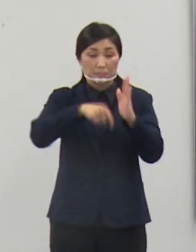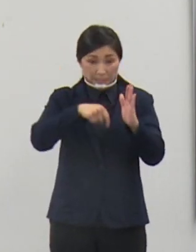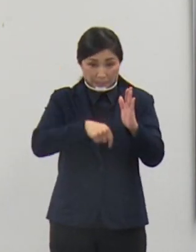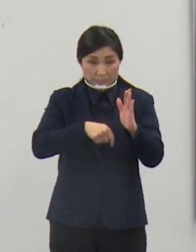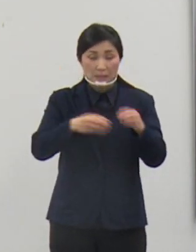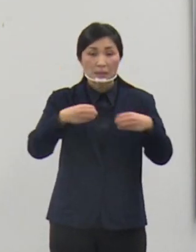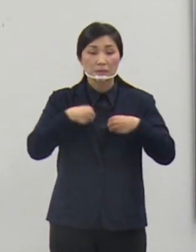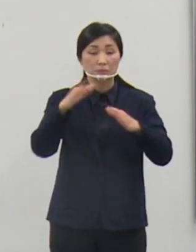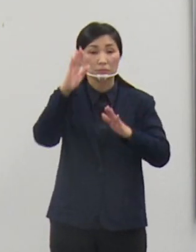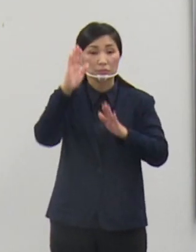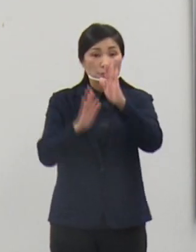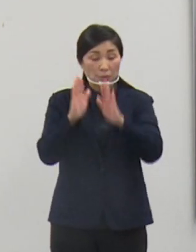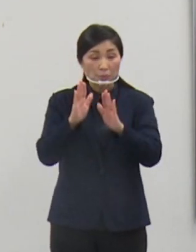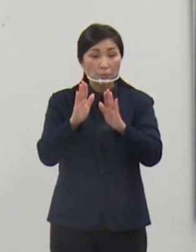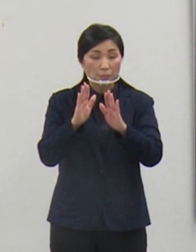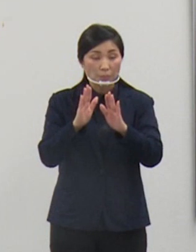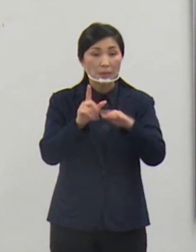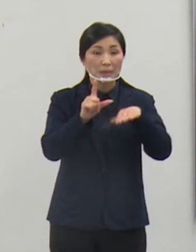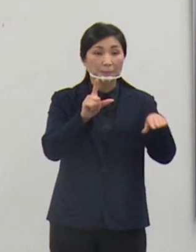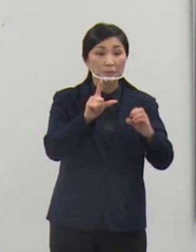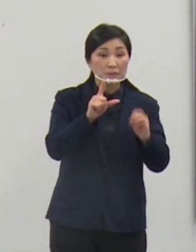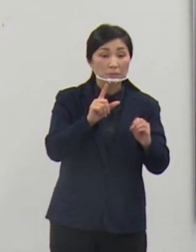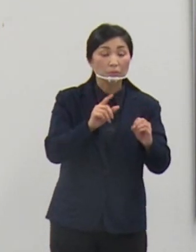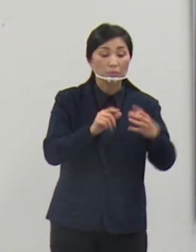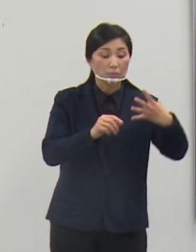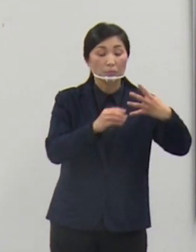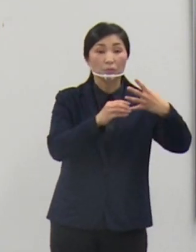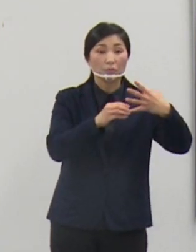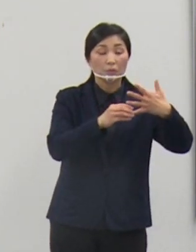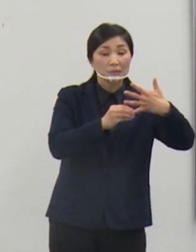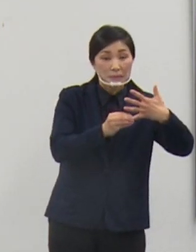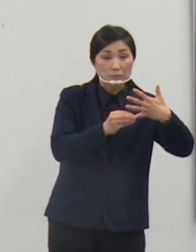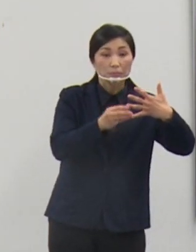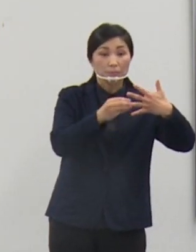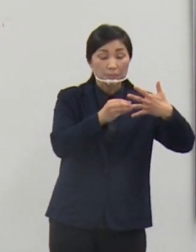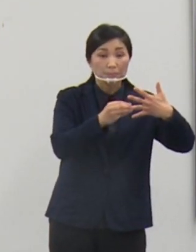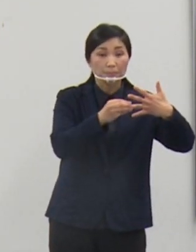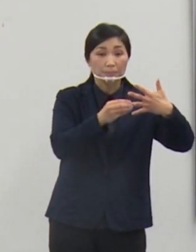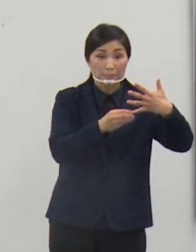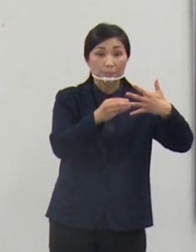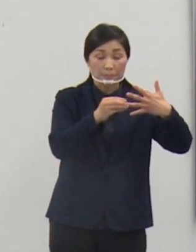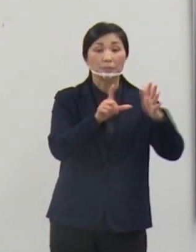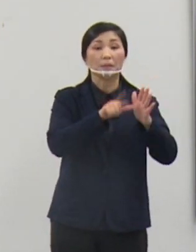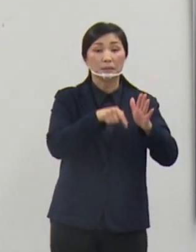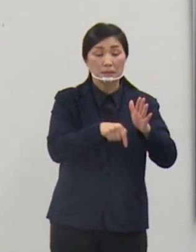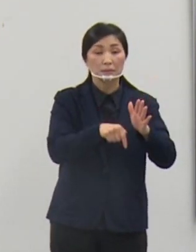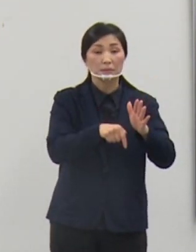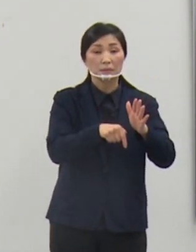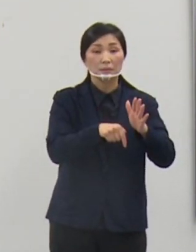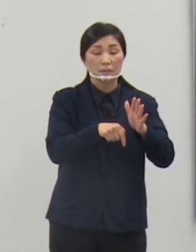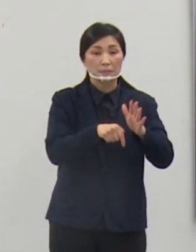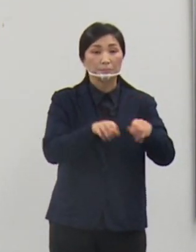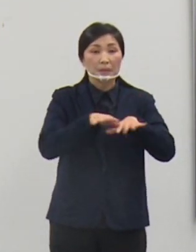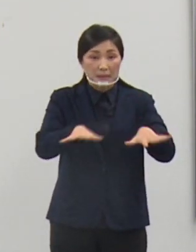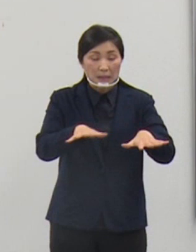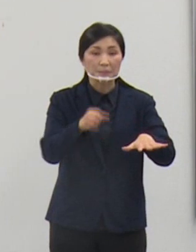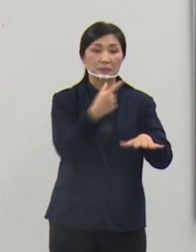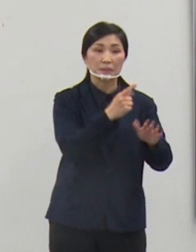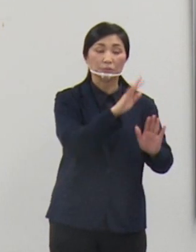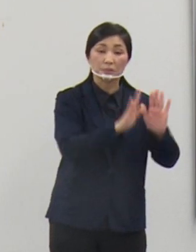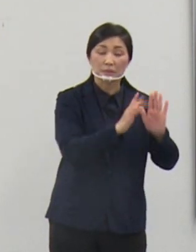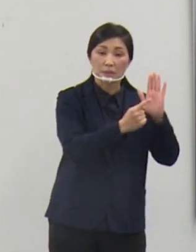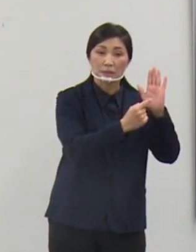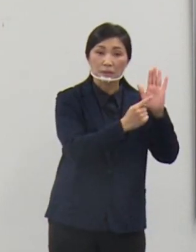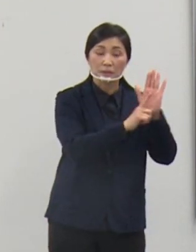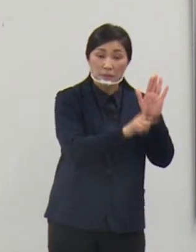状況が平時のレベル0または1においては緊急事態措置区域およびまん延防止等重点措置